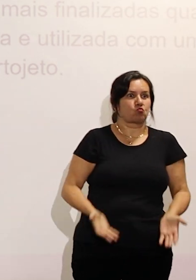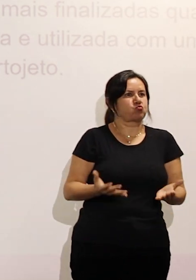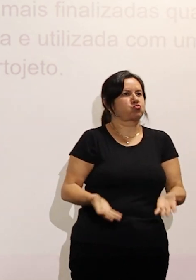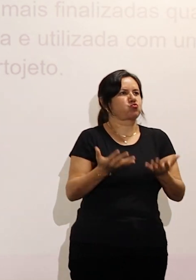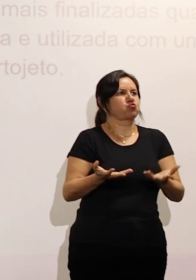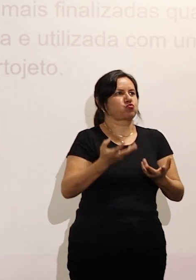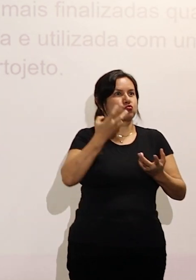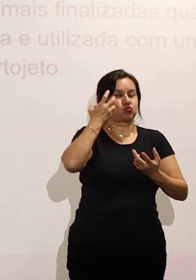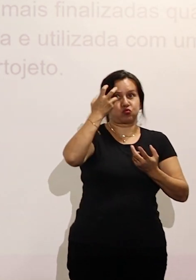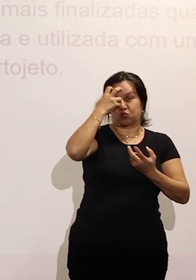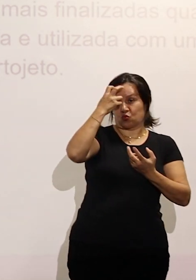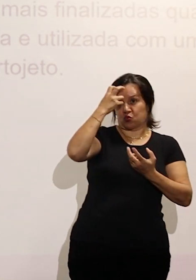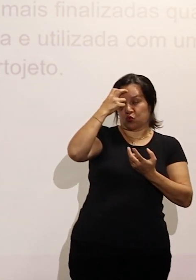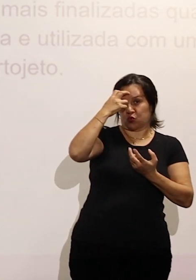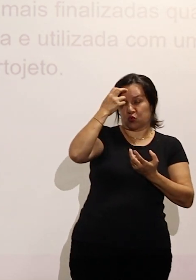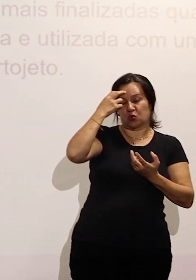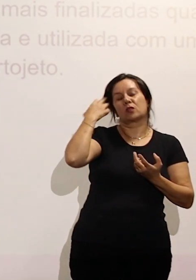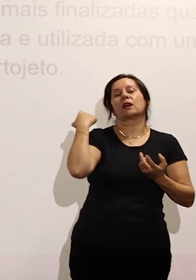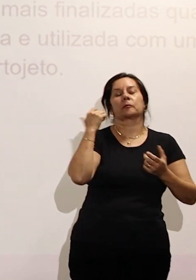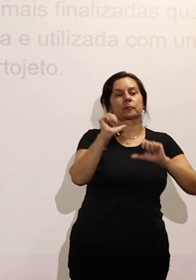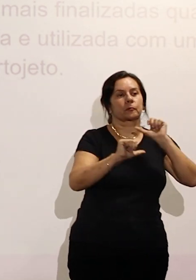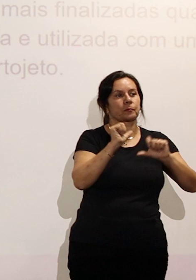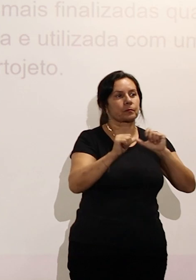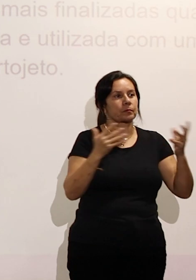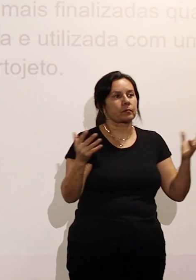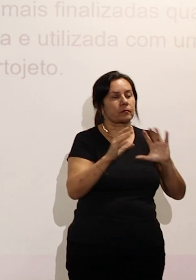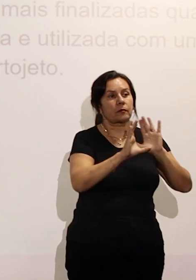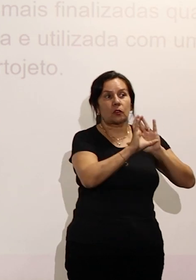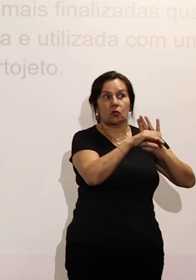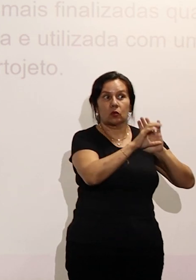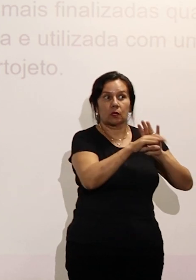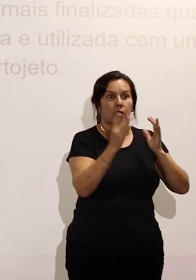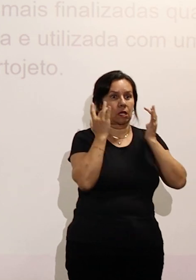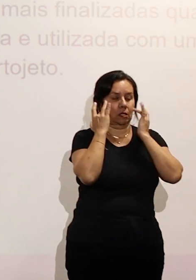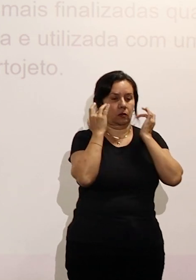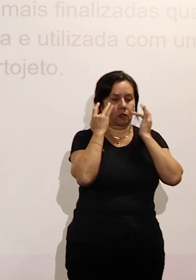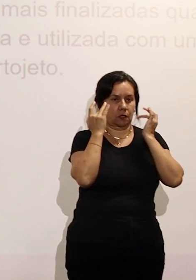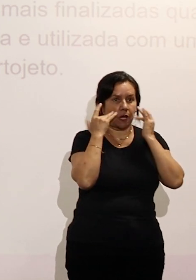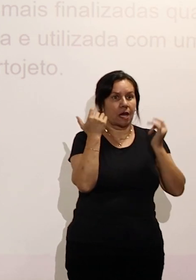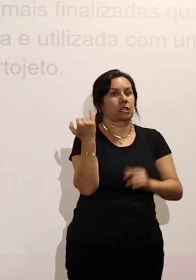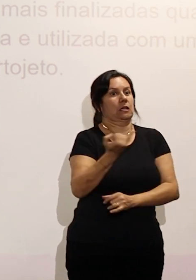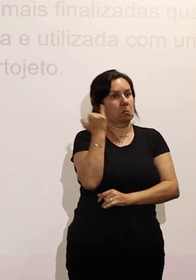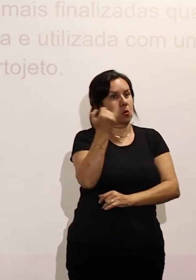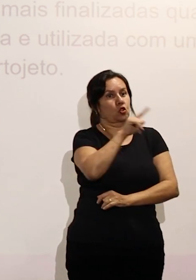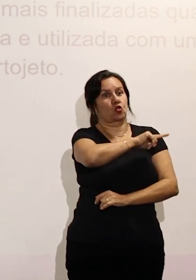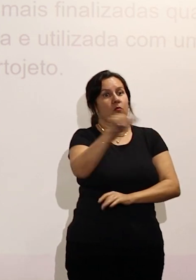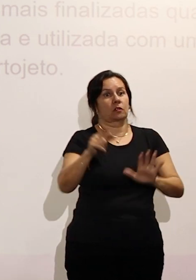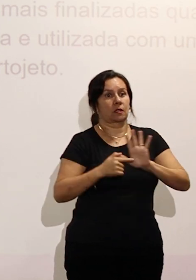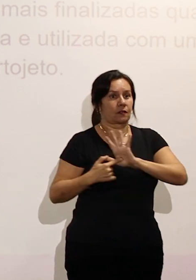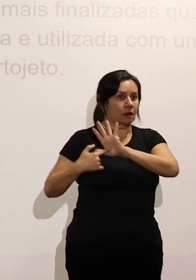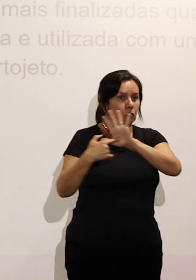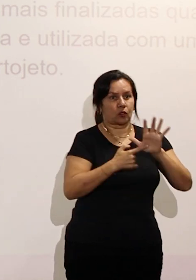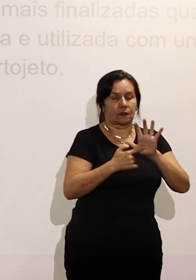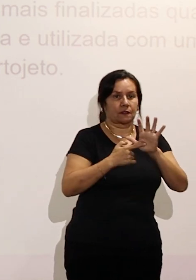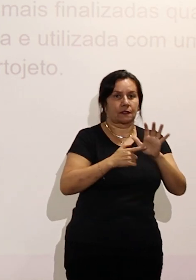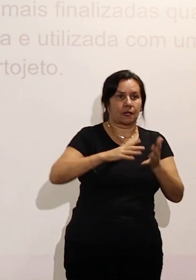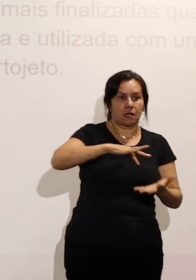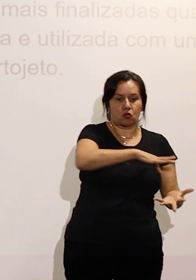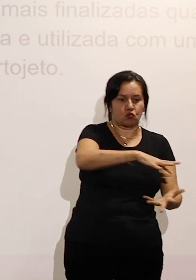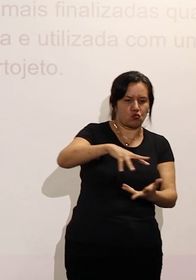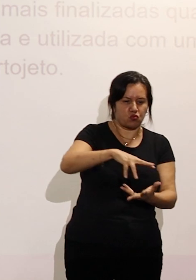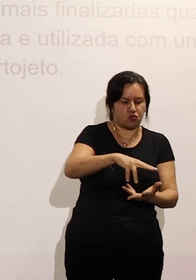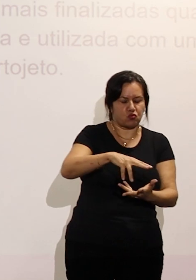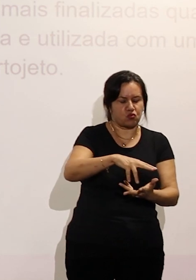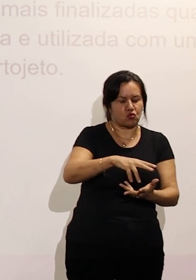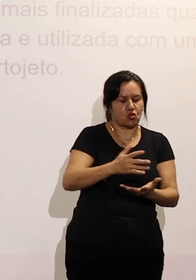nossa criatividade, né? Então, assim, concept art, ela está muito ligada a como você vai representar algo no universo do seu jogo